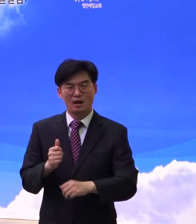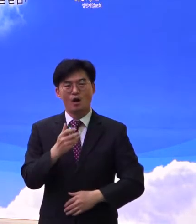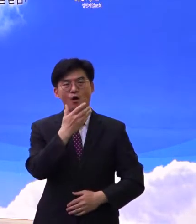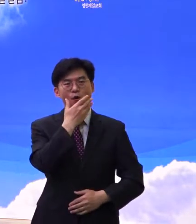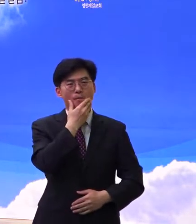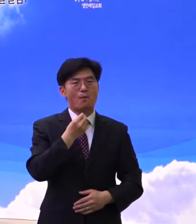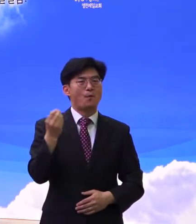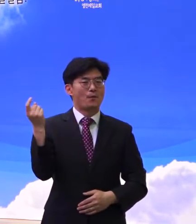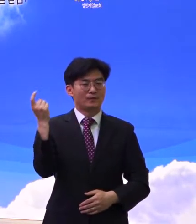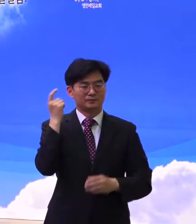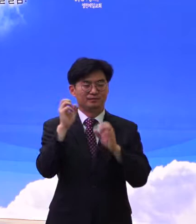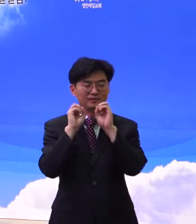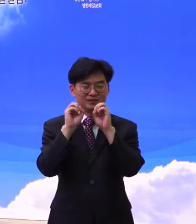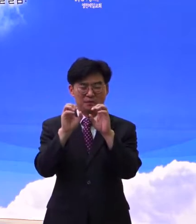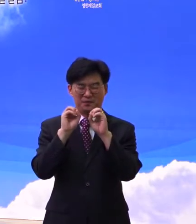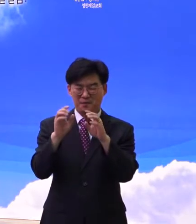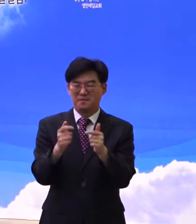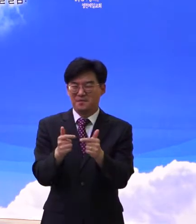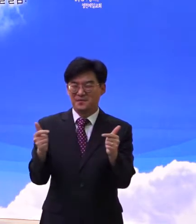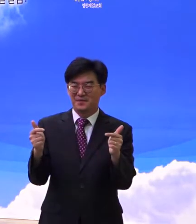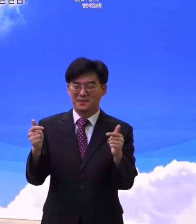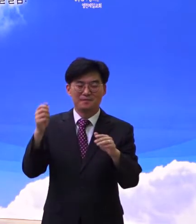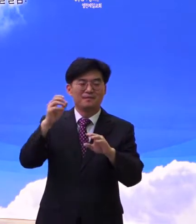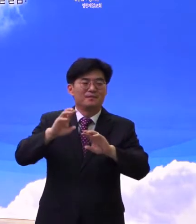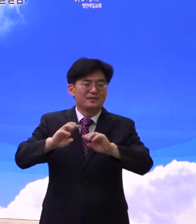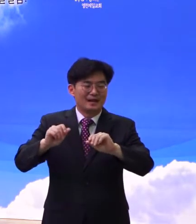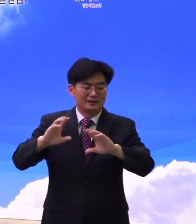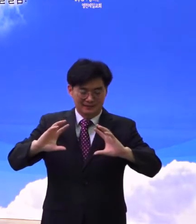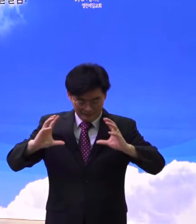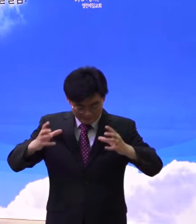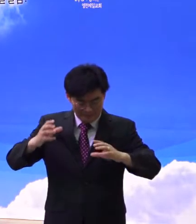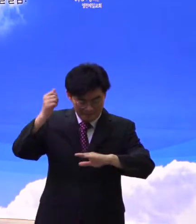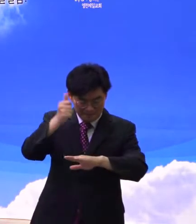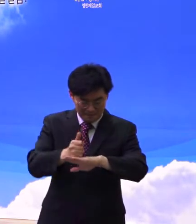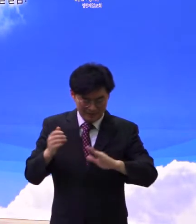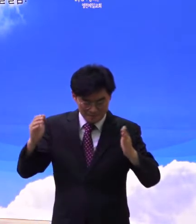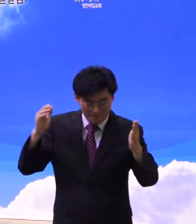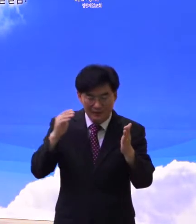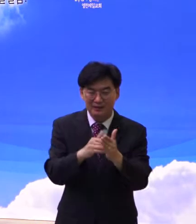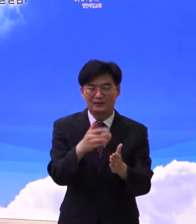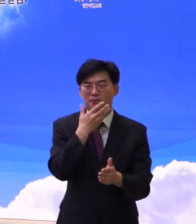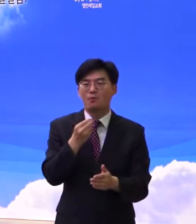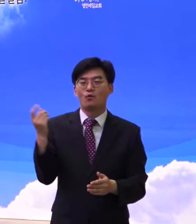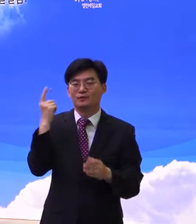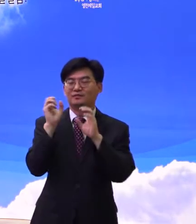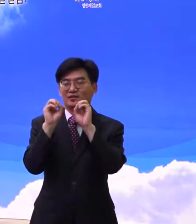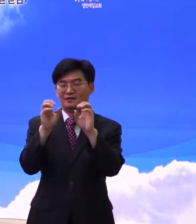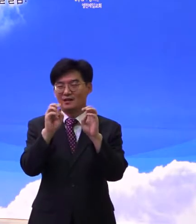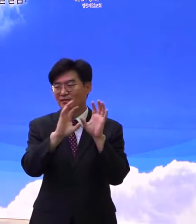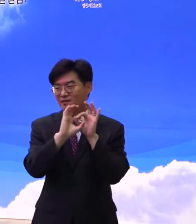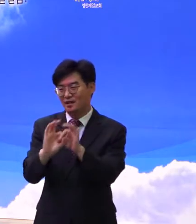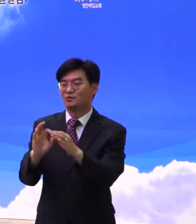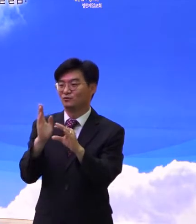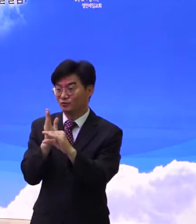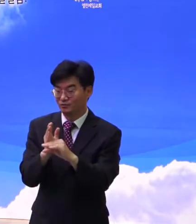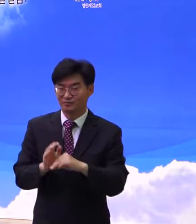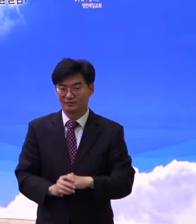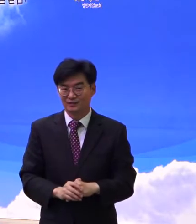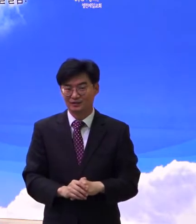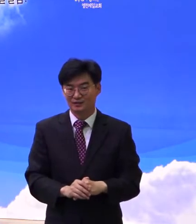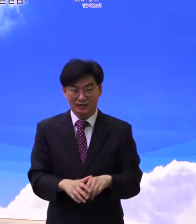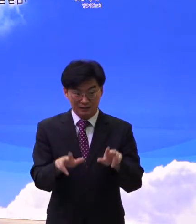땅끝까지 계속해서 퍼져나갔고, 지금도 성령께서는 하나님의 큰 일을 깨달아 알고